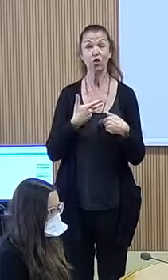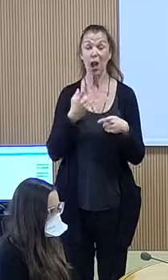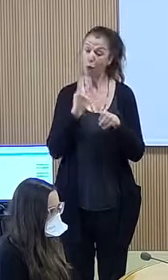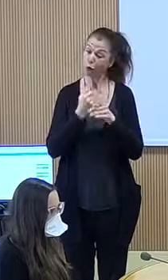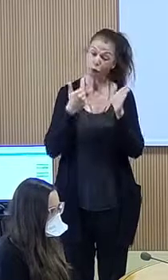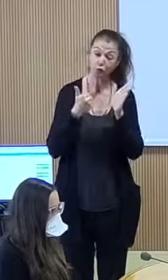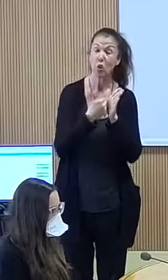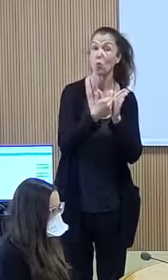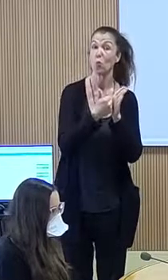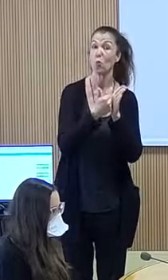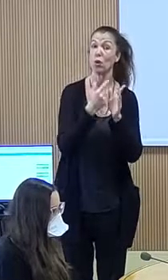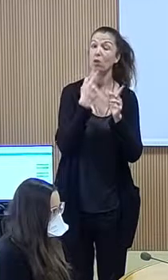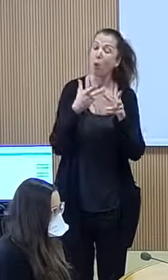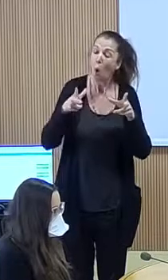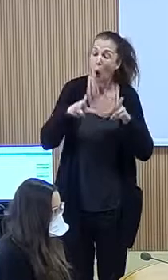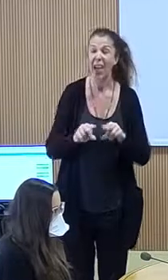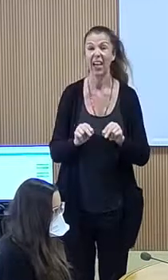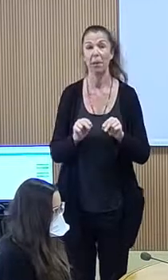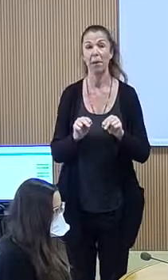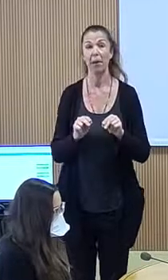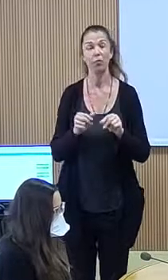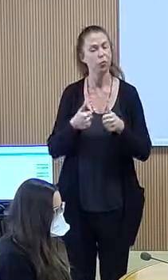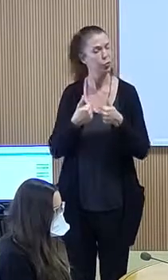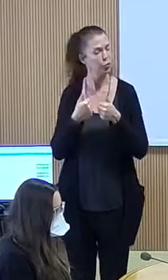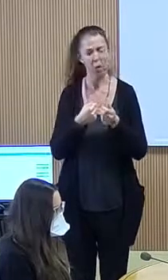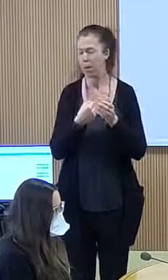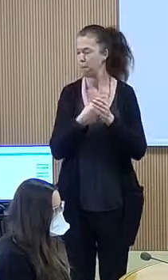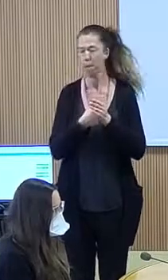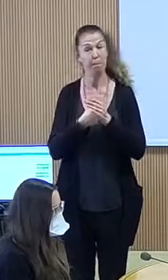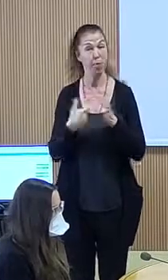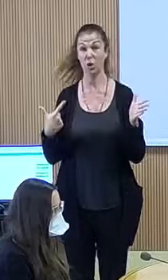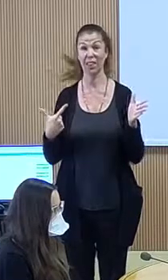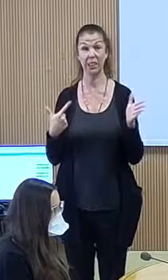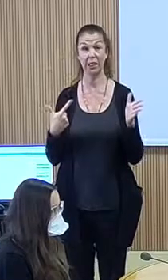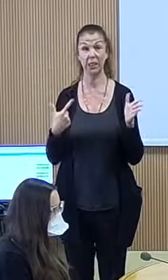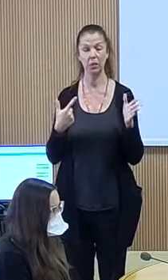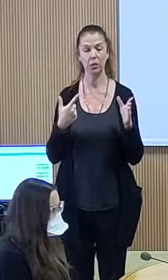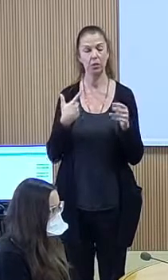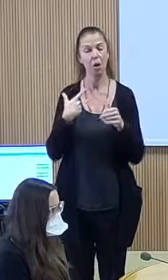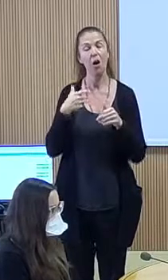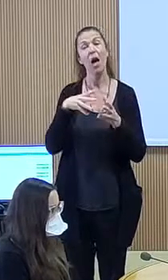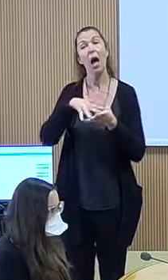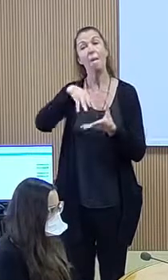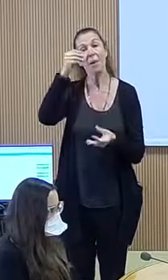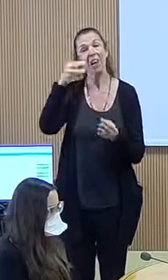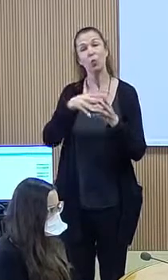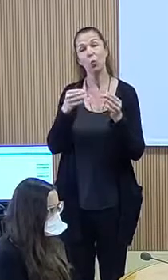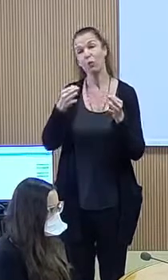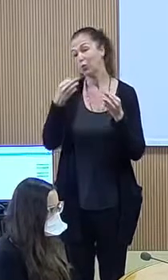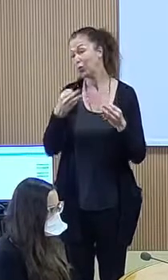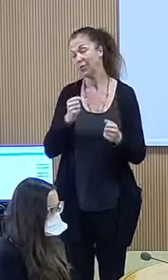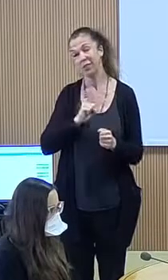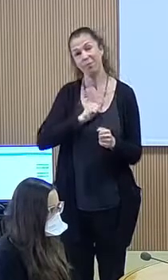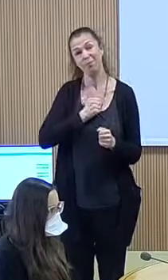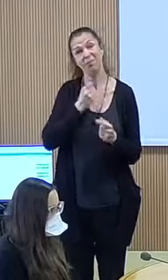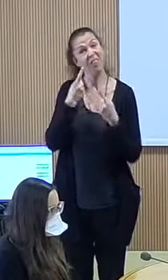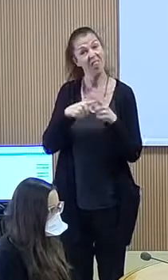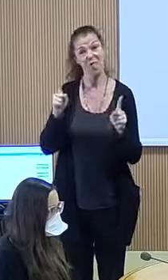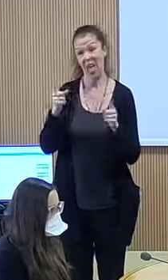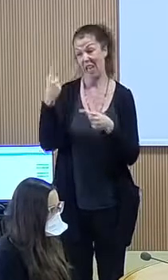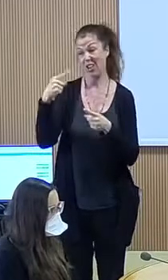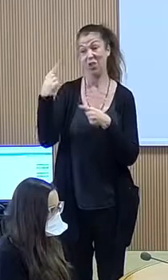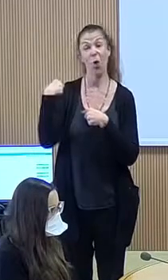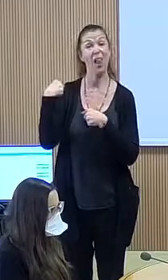ribadisco è di fondamentale importanza sarà una parte una pasquetta diversa da quella degli altri anni ma sarà una pasqua